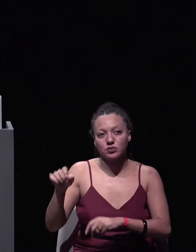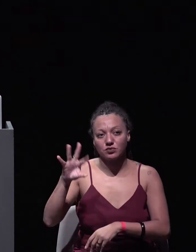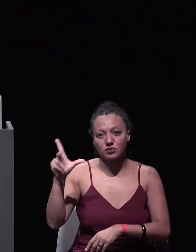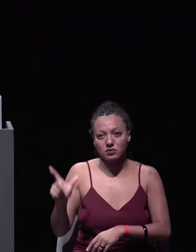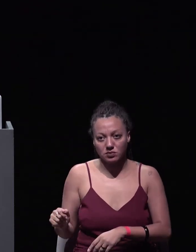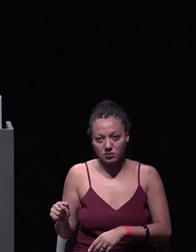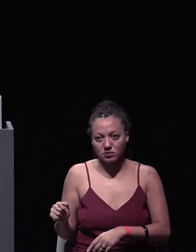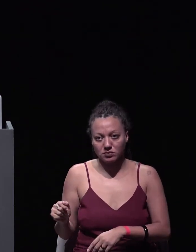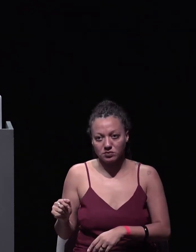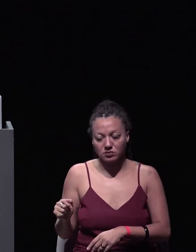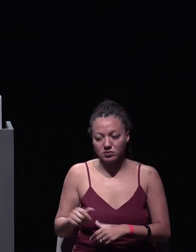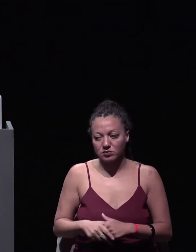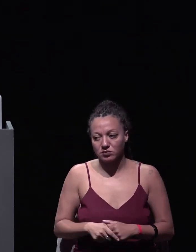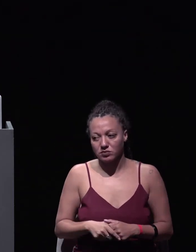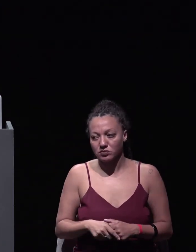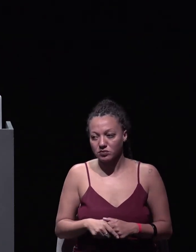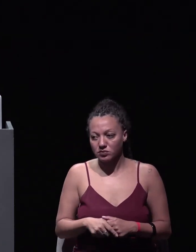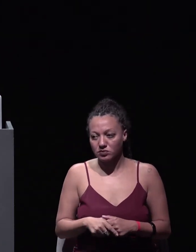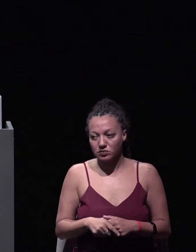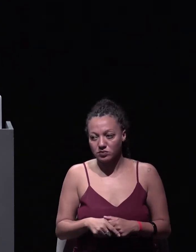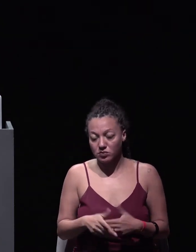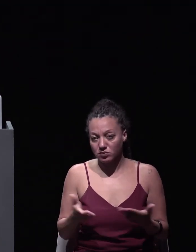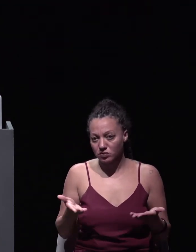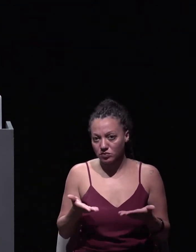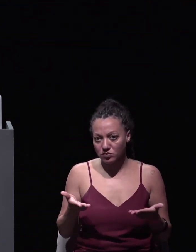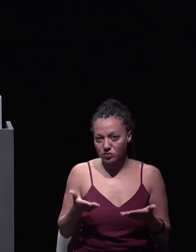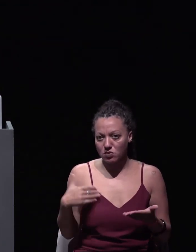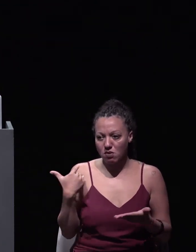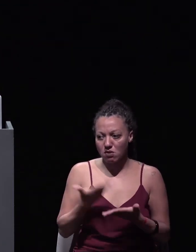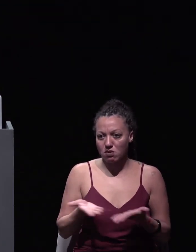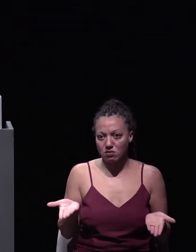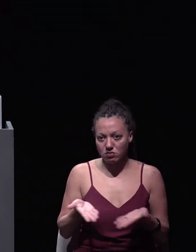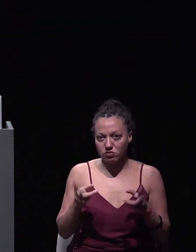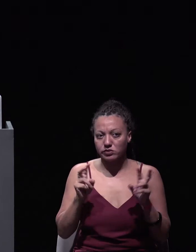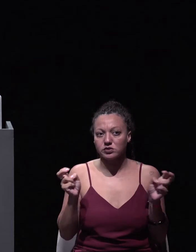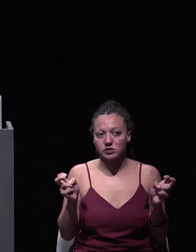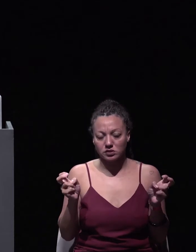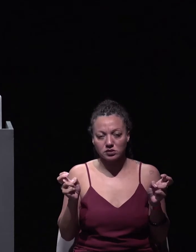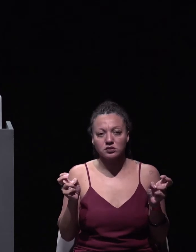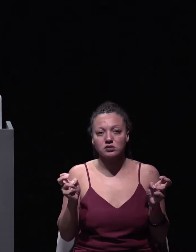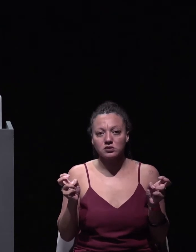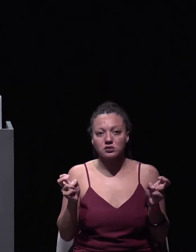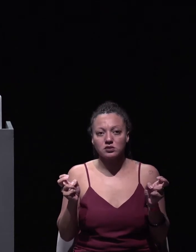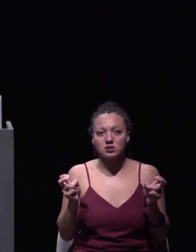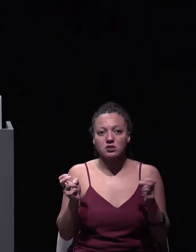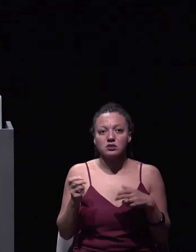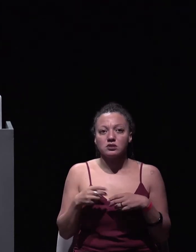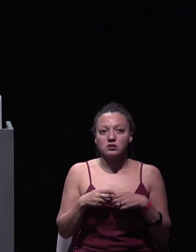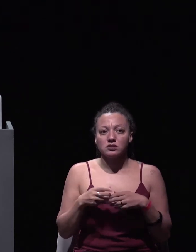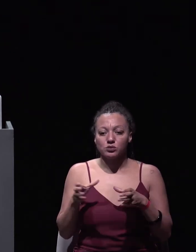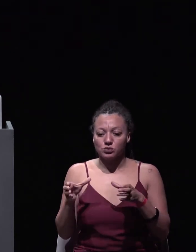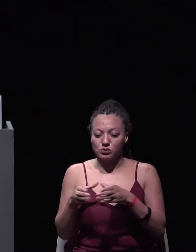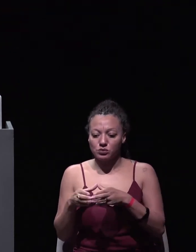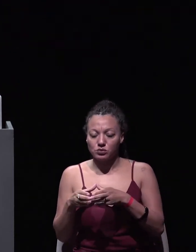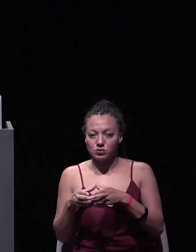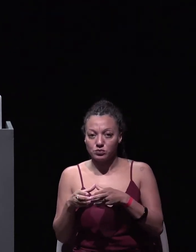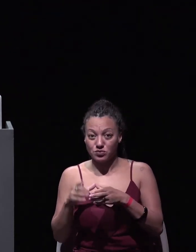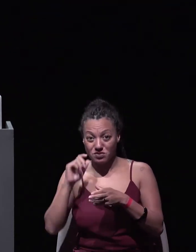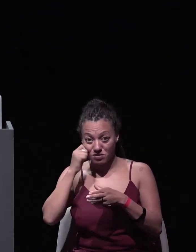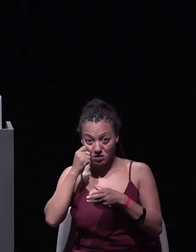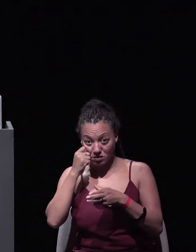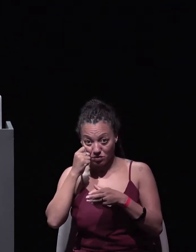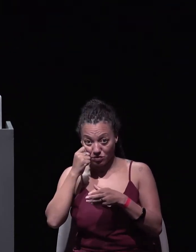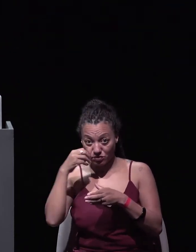né? E aí, hoje, isso ainda é uma questão, né, dentro e fora das comunidades